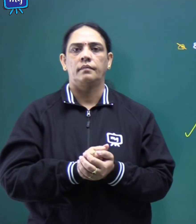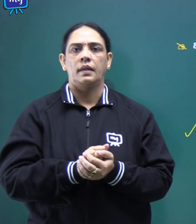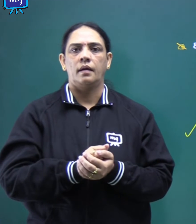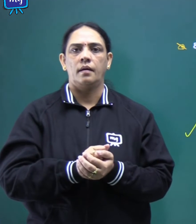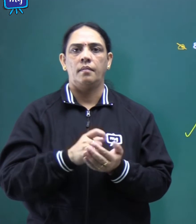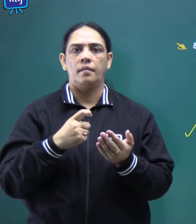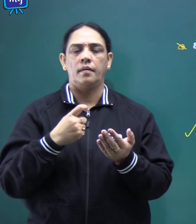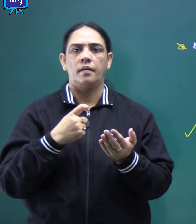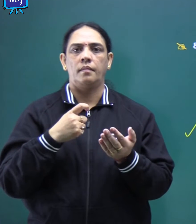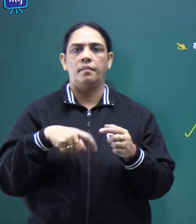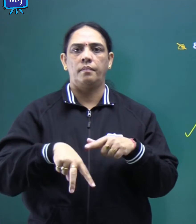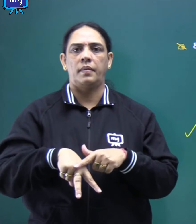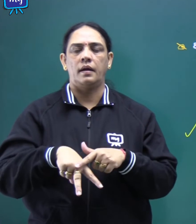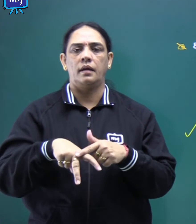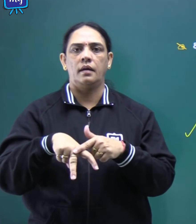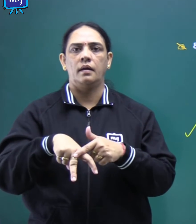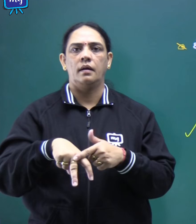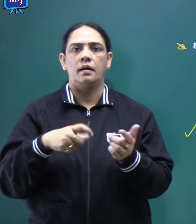पाई आर